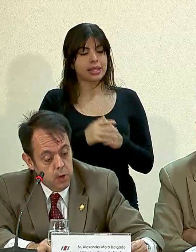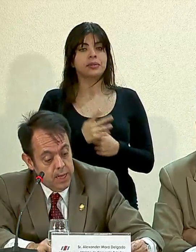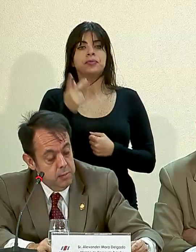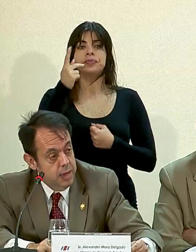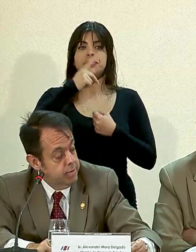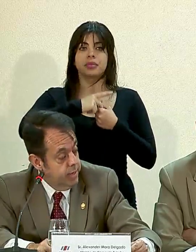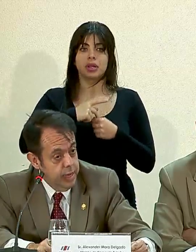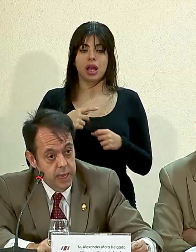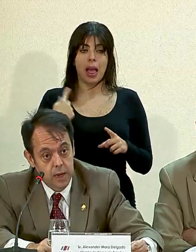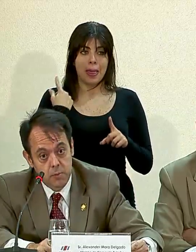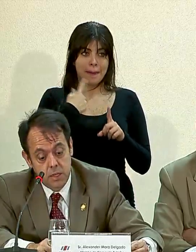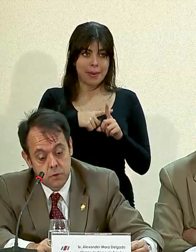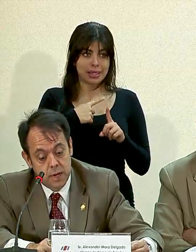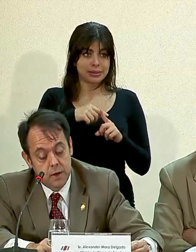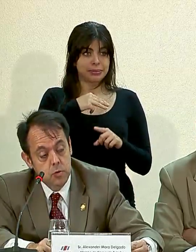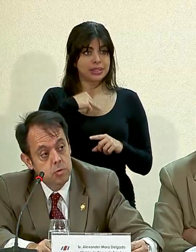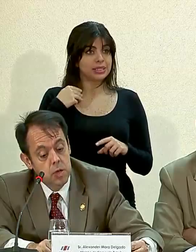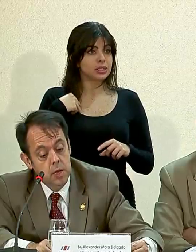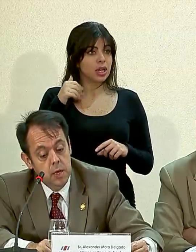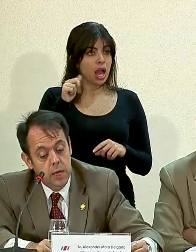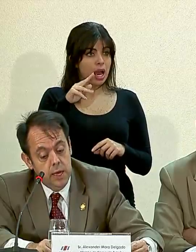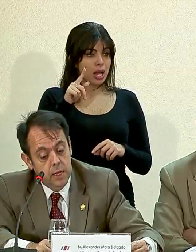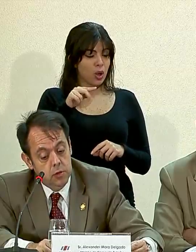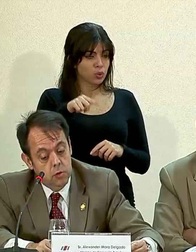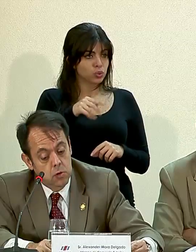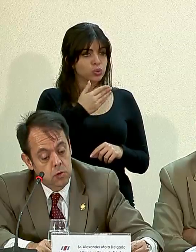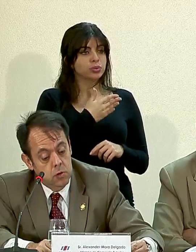Participó, además del ministro Arauz,